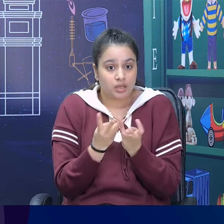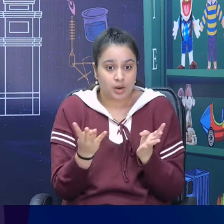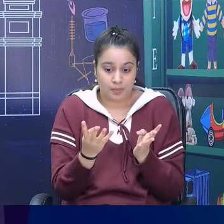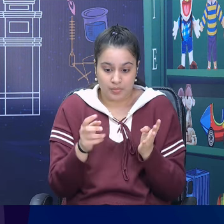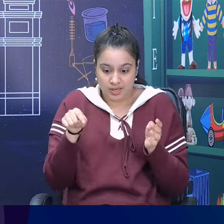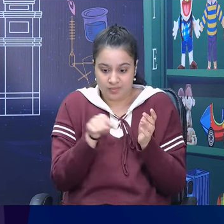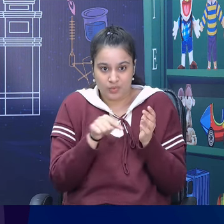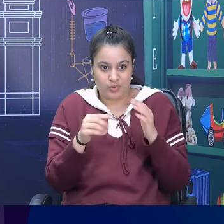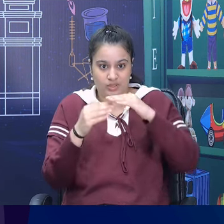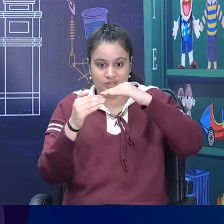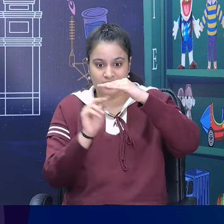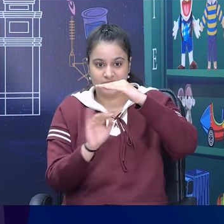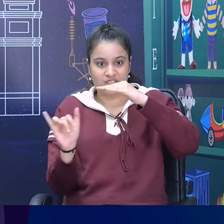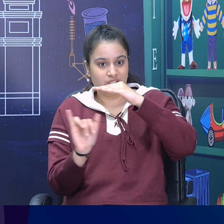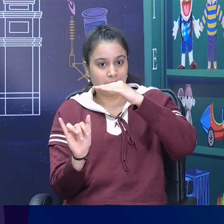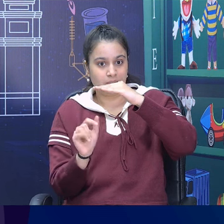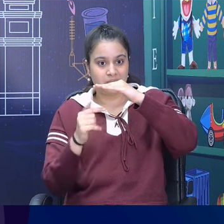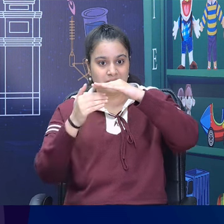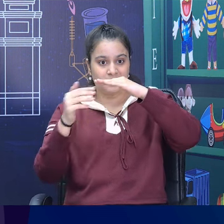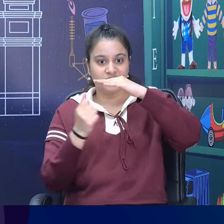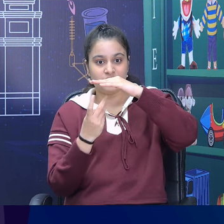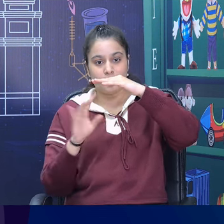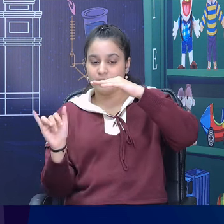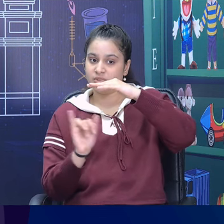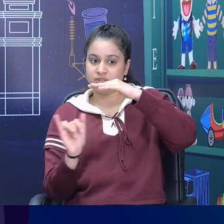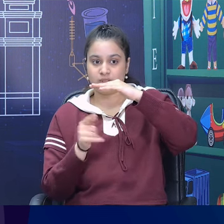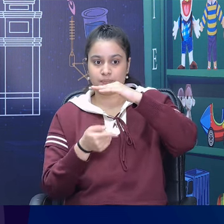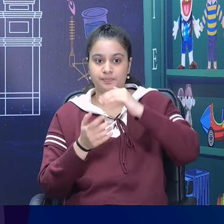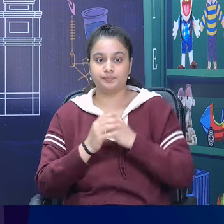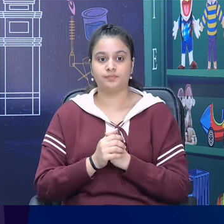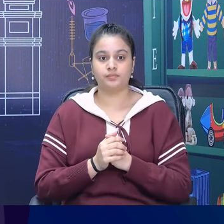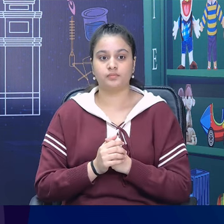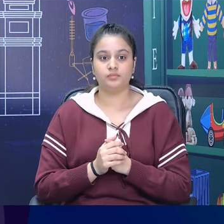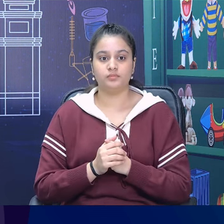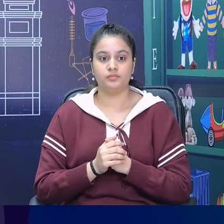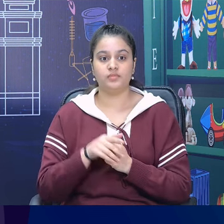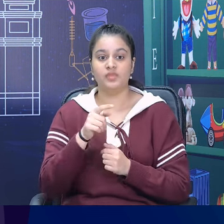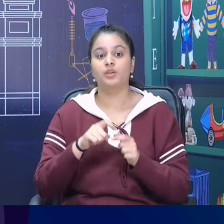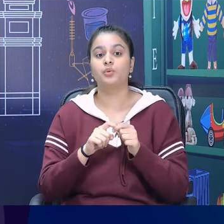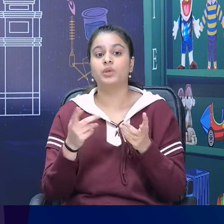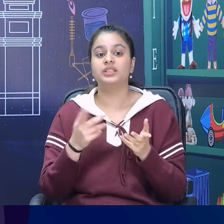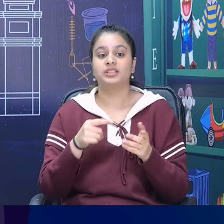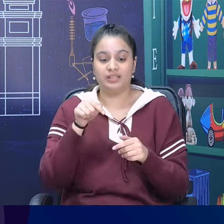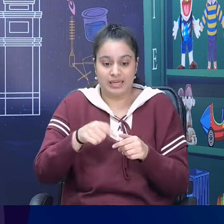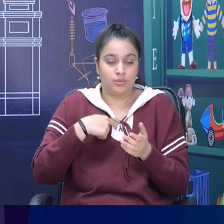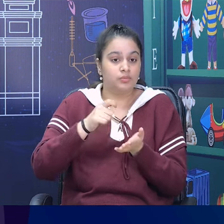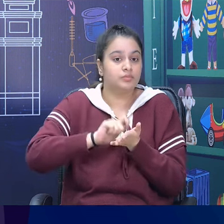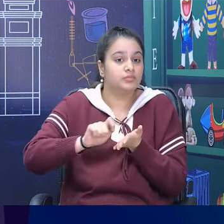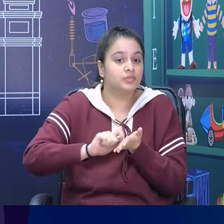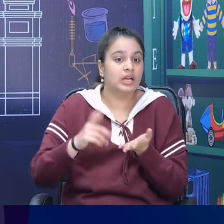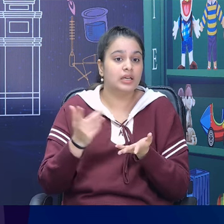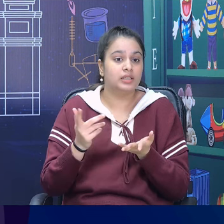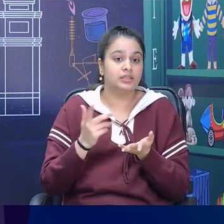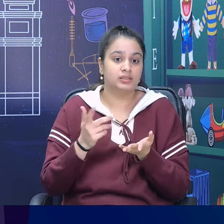बेसिस पर हम निकाल सकते हैं जैसे कि आप देख पा रहे हैं कि नाउ राइट दी नाउ राइट इन द इंक्रीमेंट ऑफ स्मॉल वैल्यू ऑफ